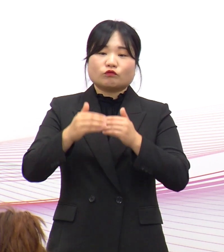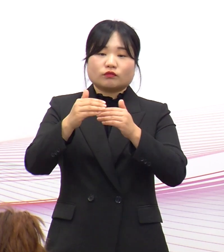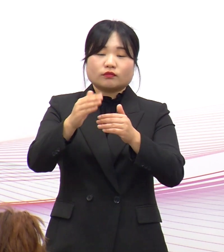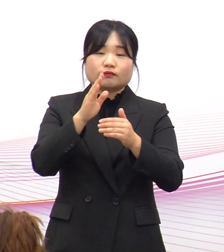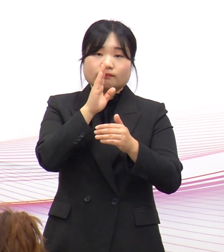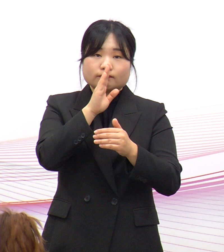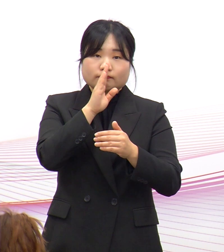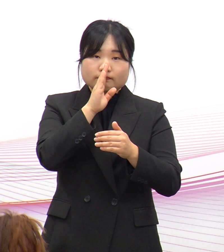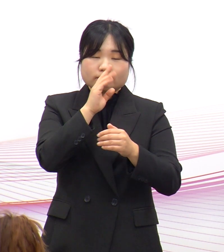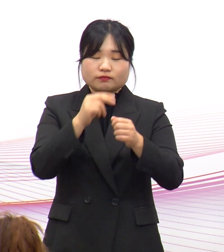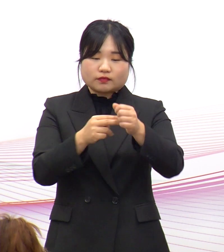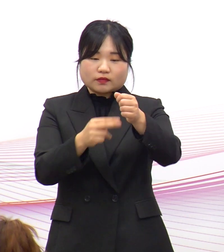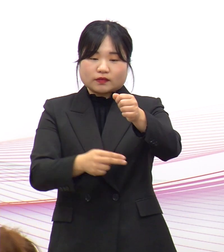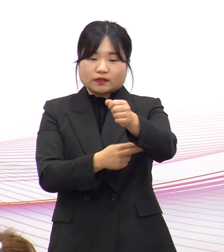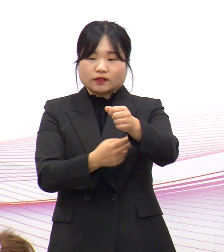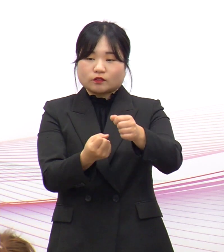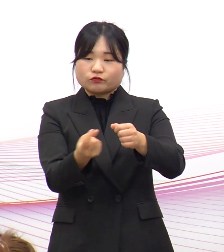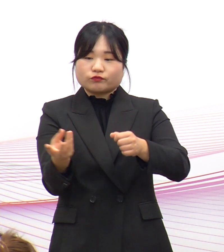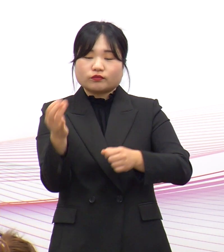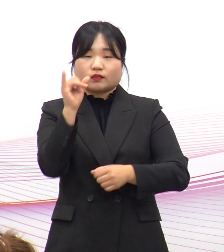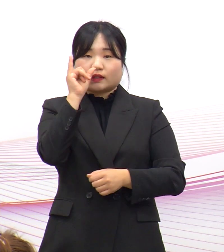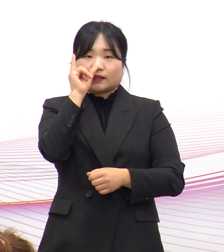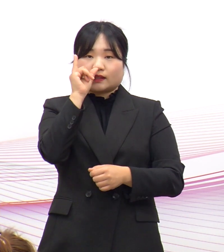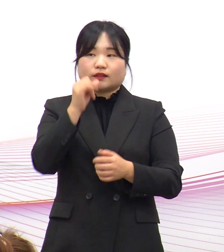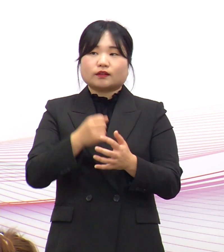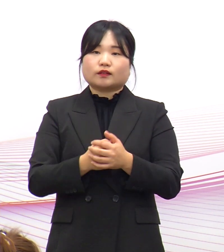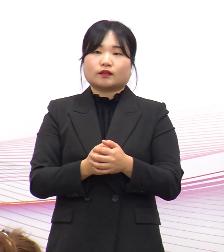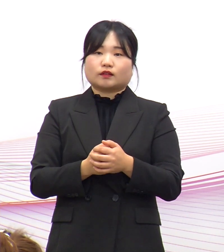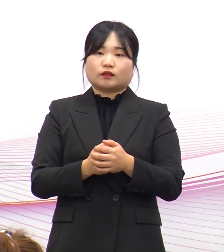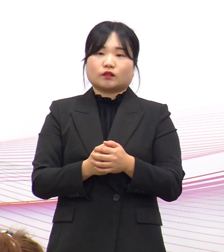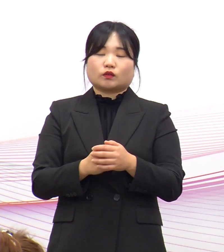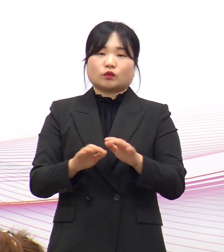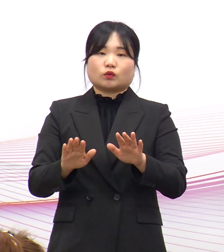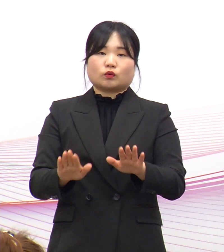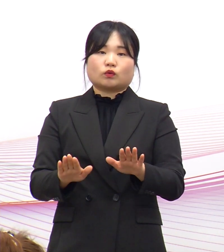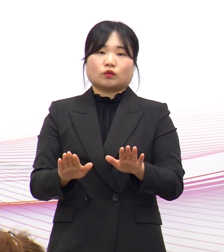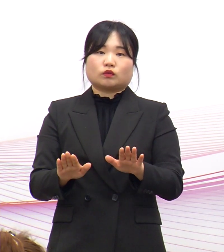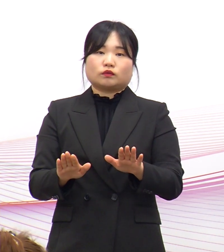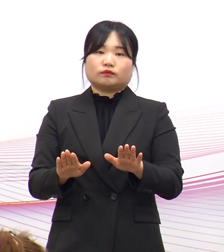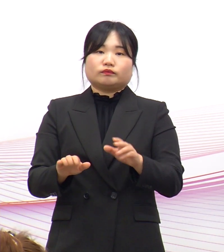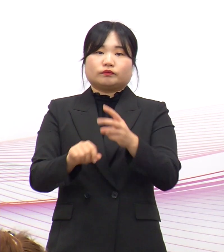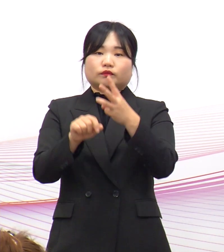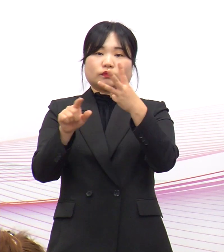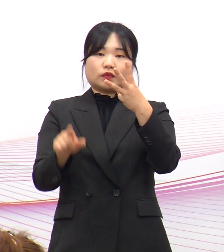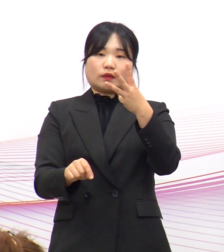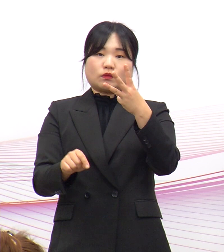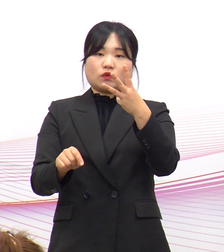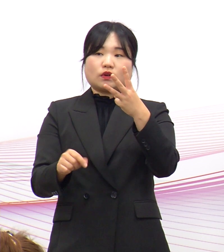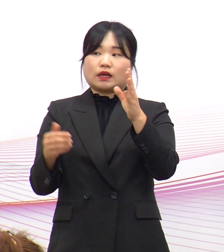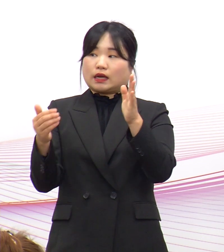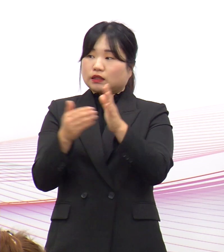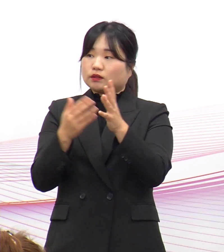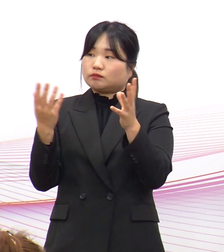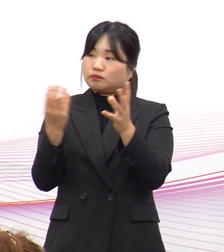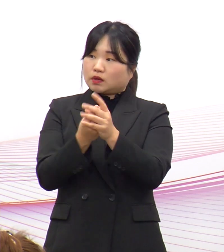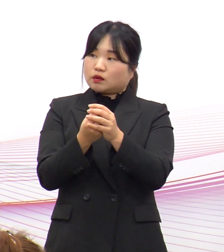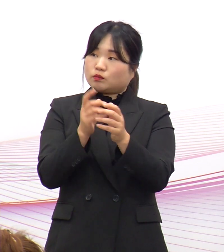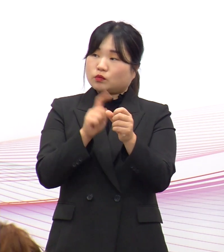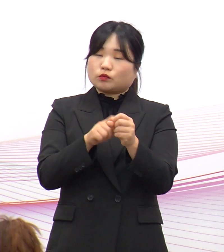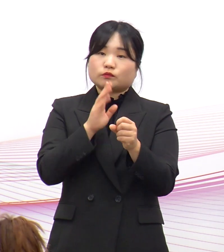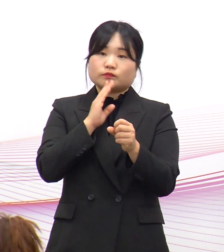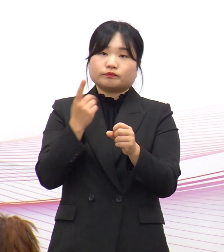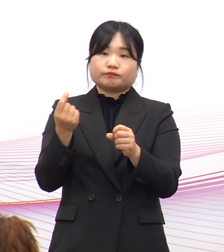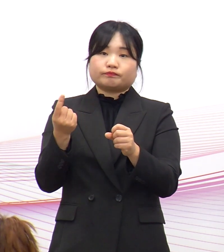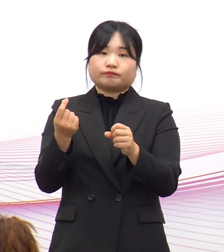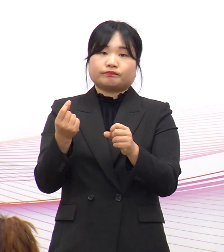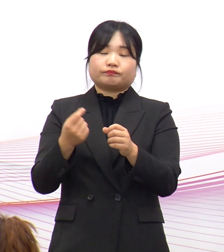추진했던 다리가 좀 있고요. 그건 올 3월까지 마칠 계획이죠. 그게